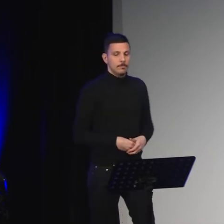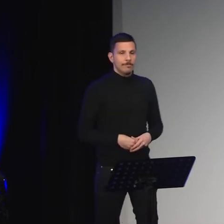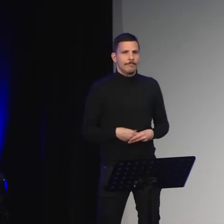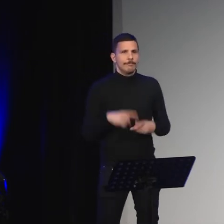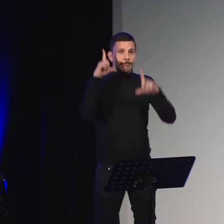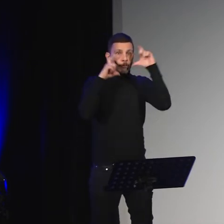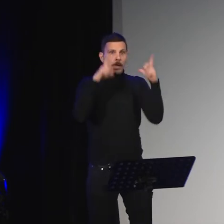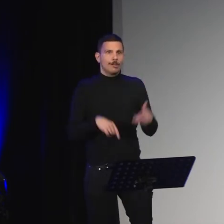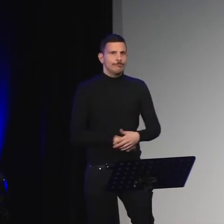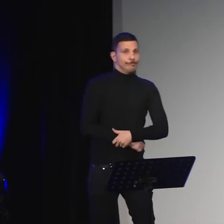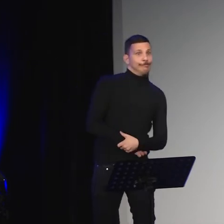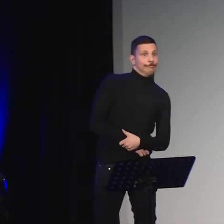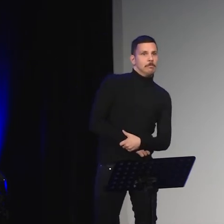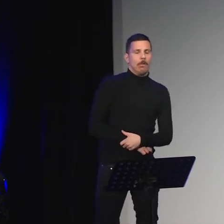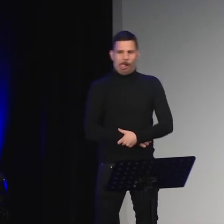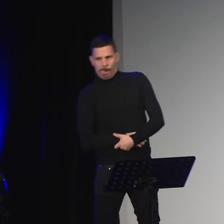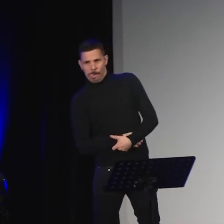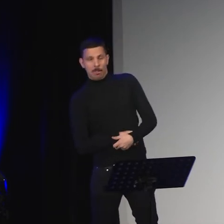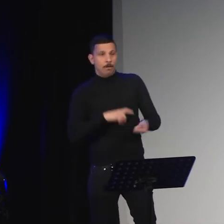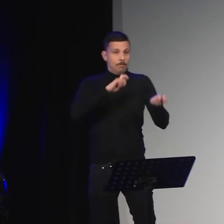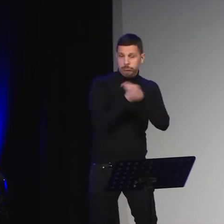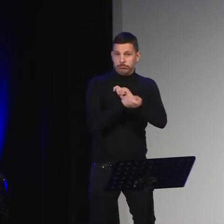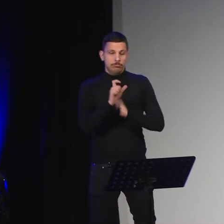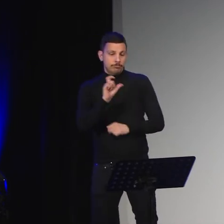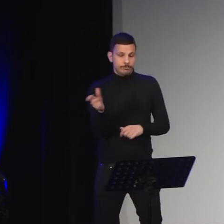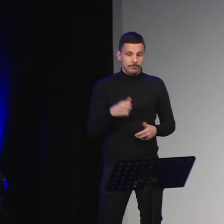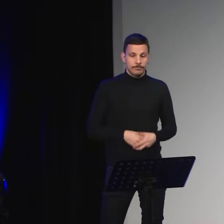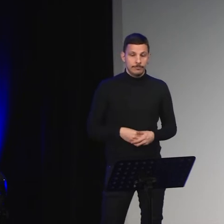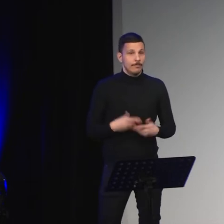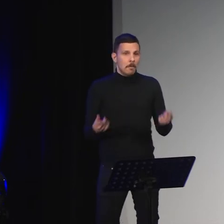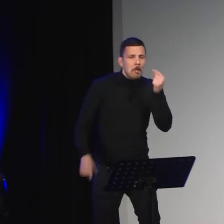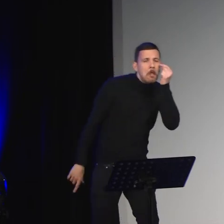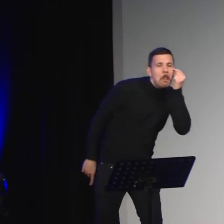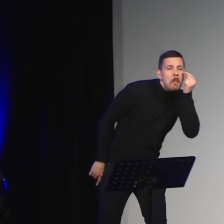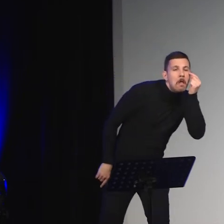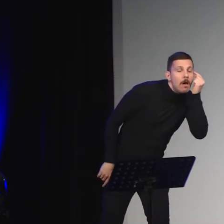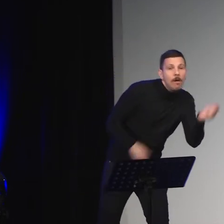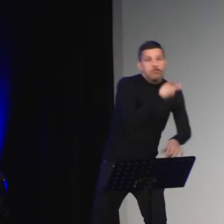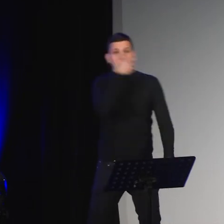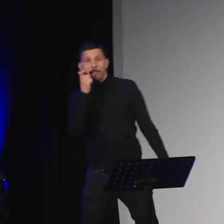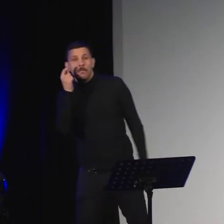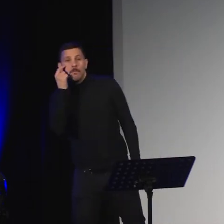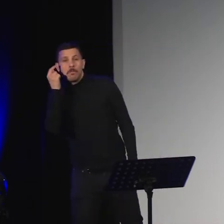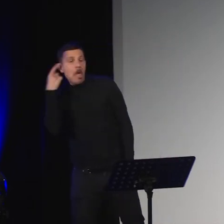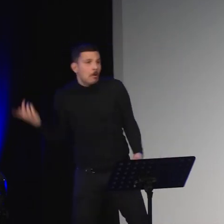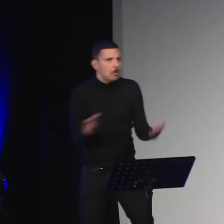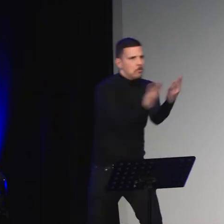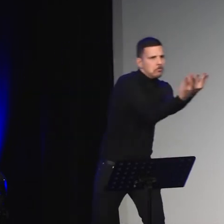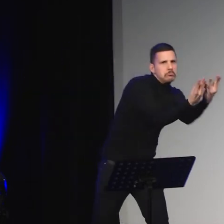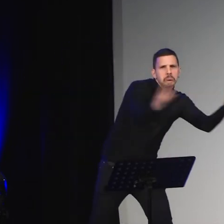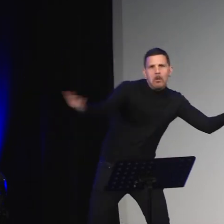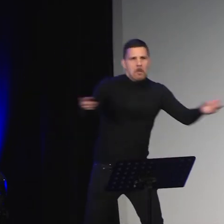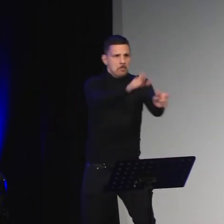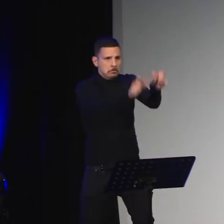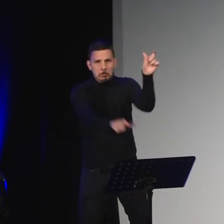à l'autre, une année après l'autre, on passe d'une saison à l'autre, d'un vêtement à l'autre, on passe d'une fleur à l'autre, d'une herbe à l'autre, et sur les routes, d'un accident à